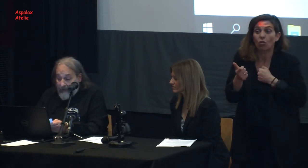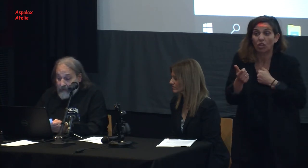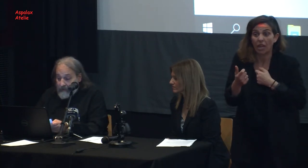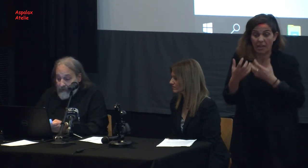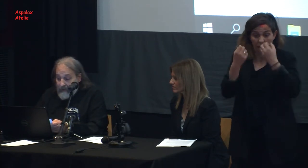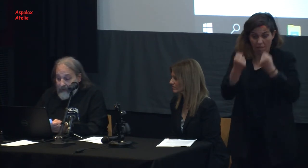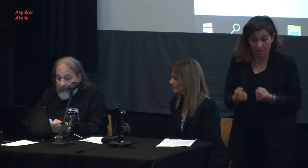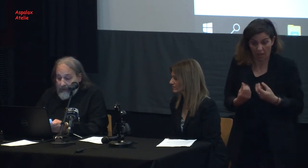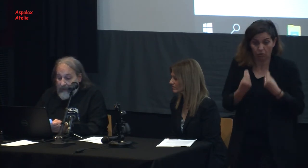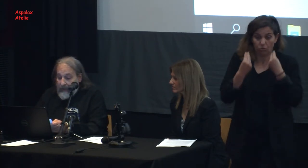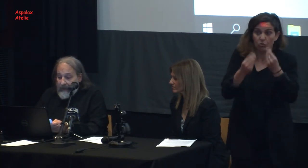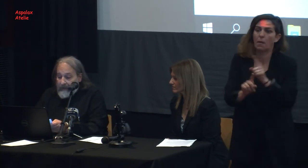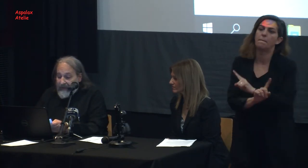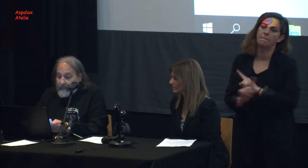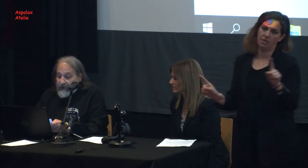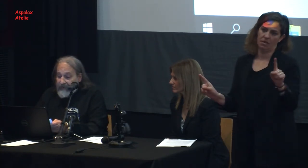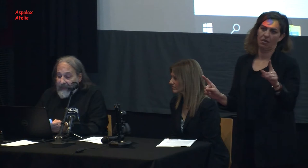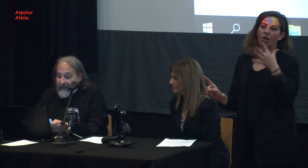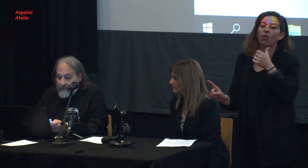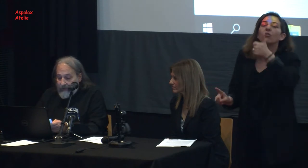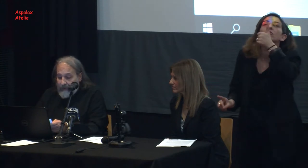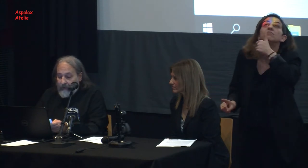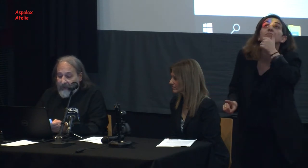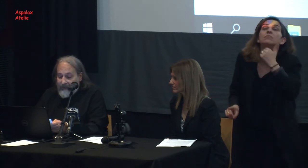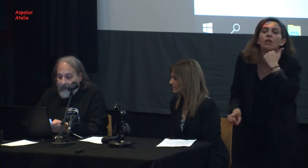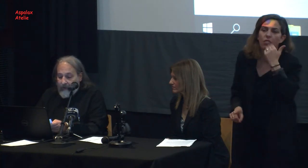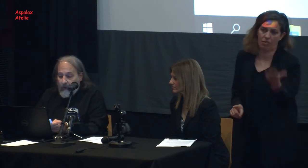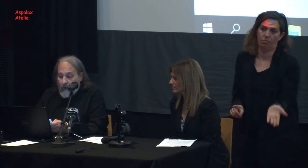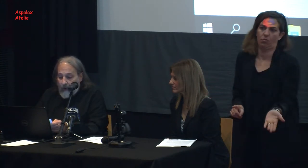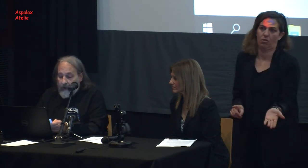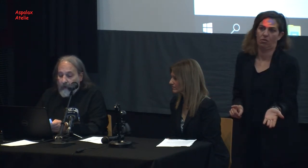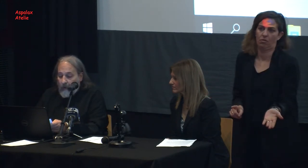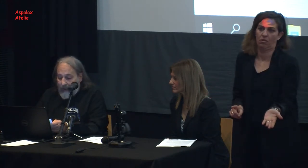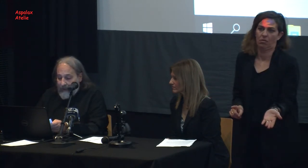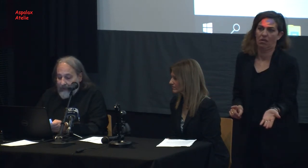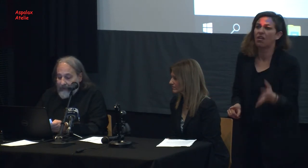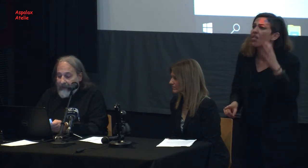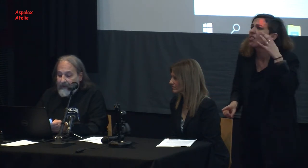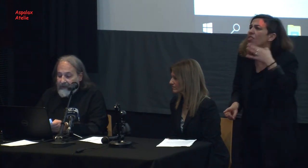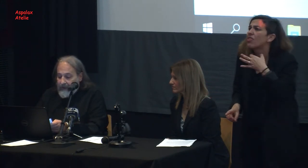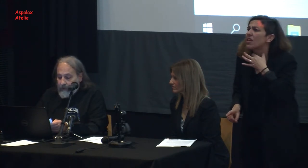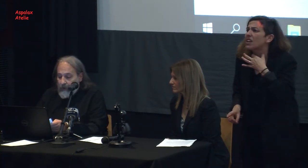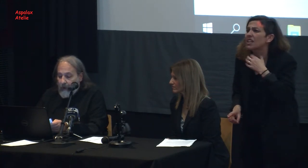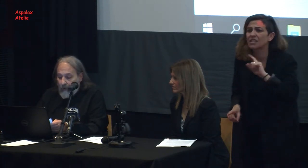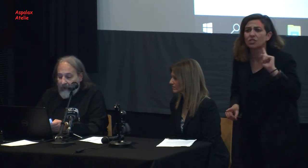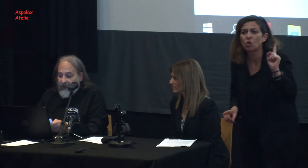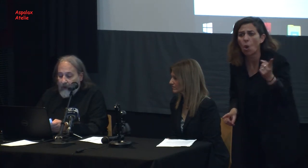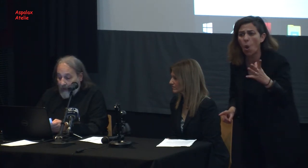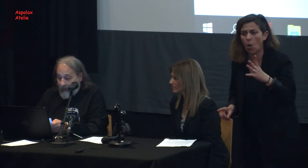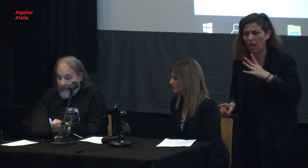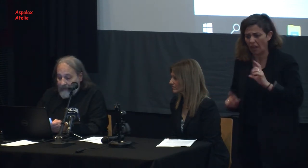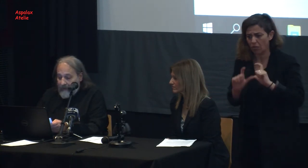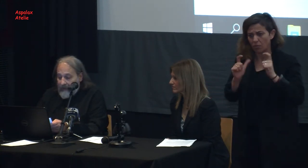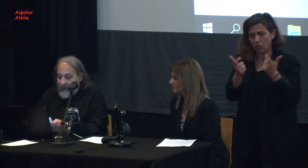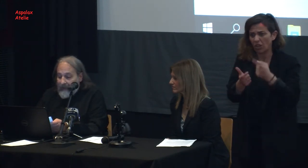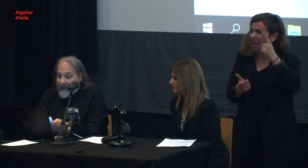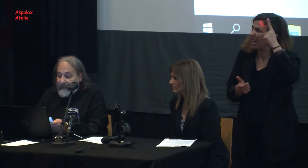να το αντέξουν. Δεν θα προσφέρει τίποτα το να ξέρουν όλοι όλα και να ανησυχούν όλοι για